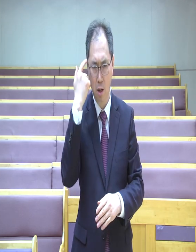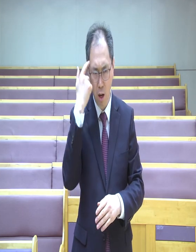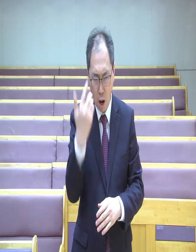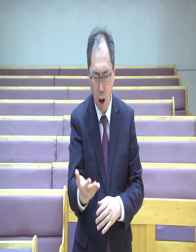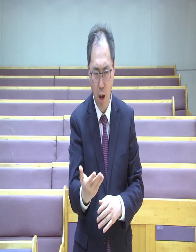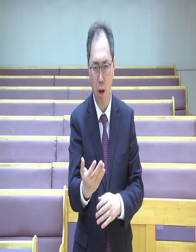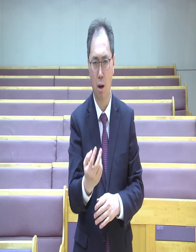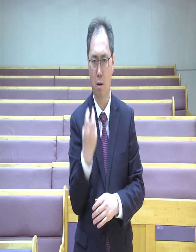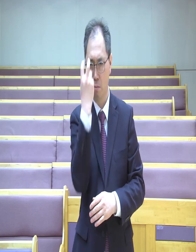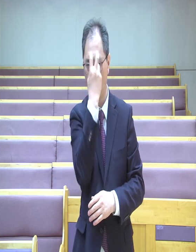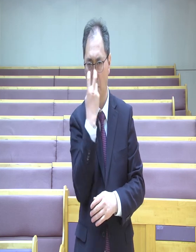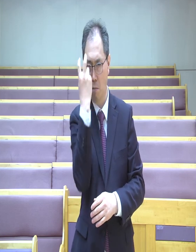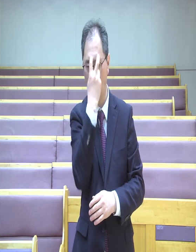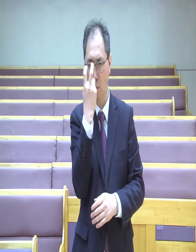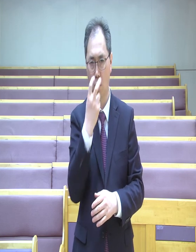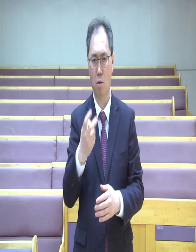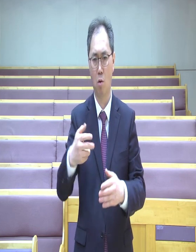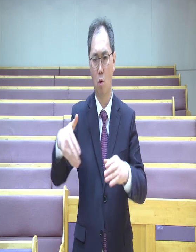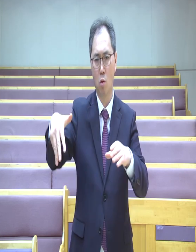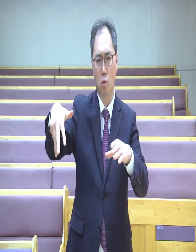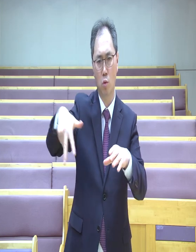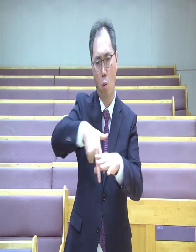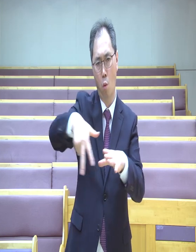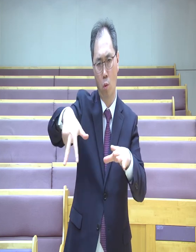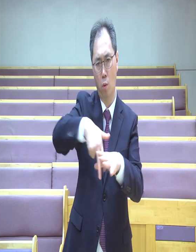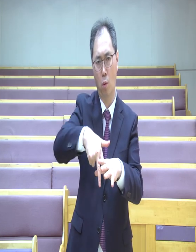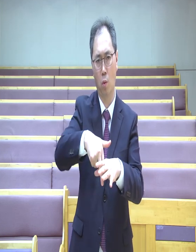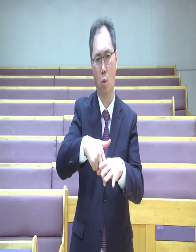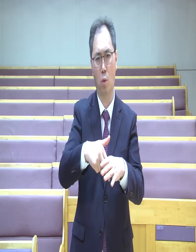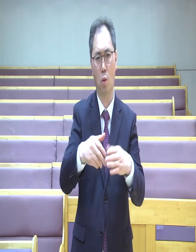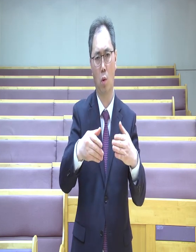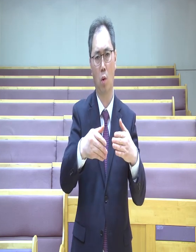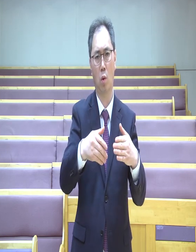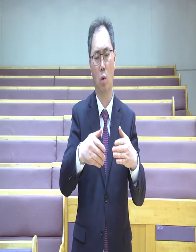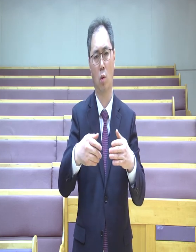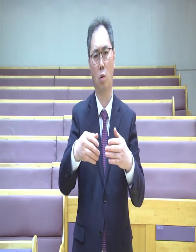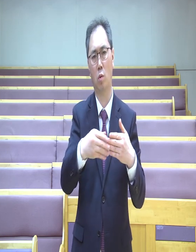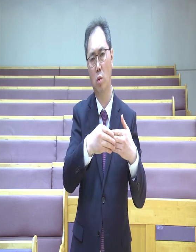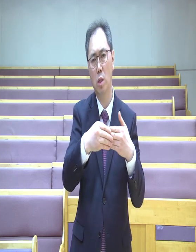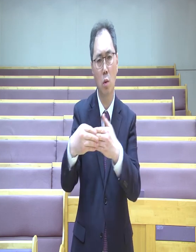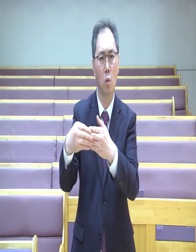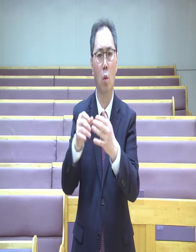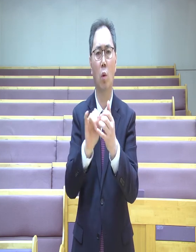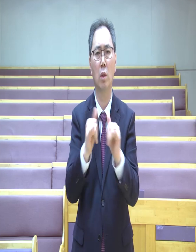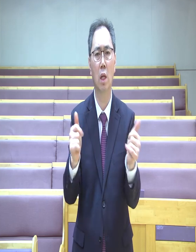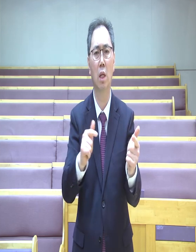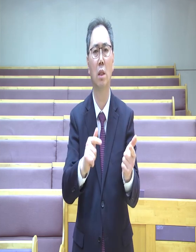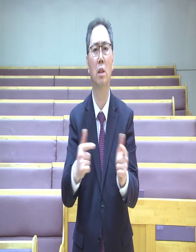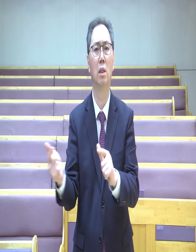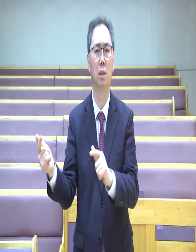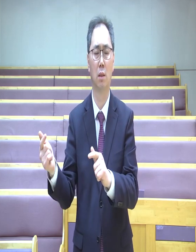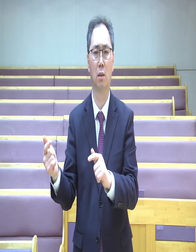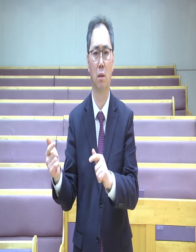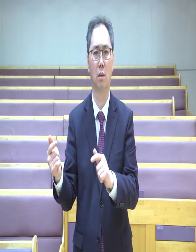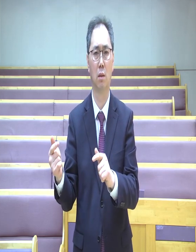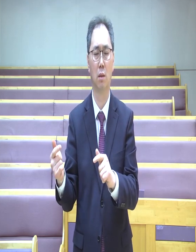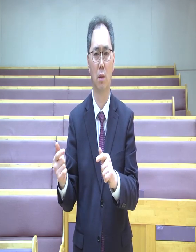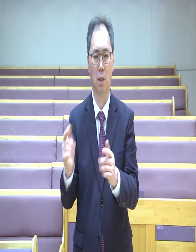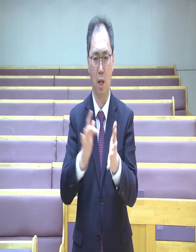있는 종교 지도자들, 십자가에 가까이 있지만 그러나 그들은 그저